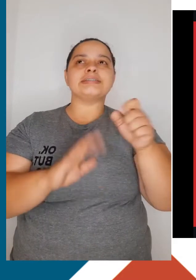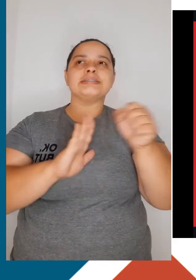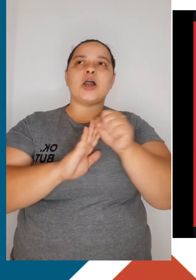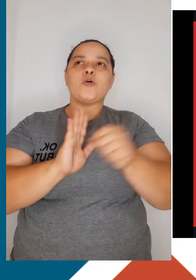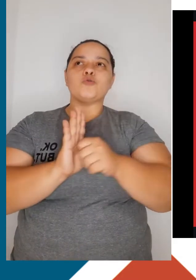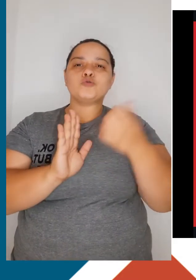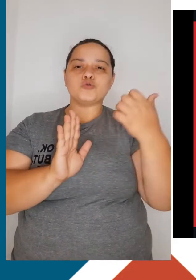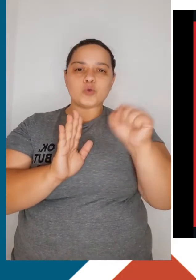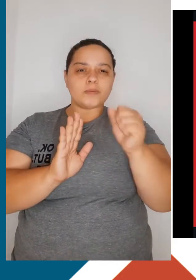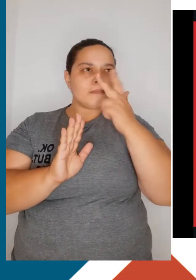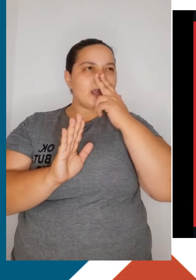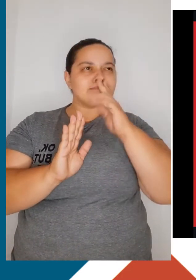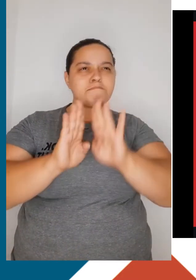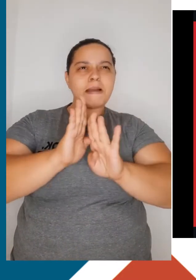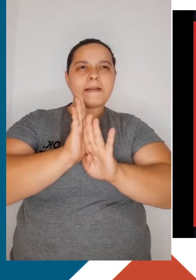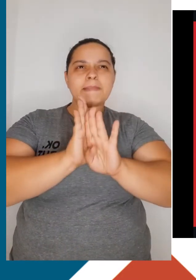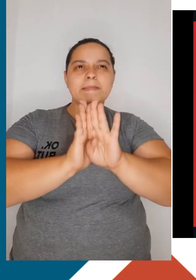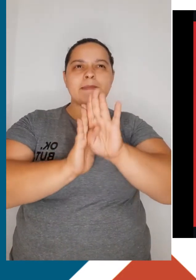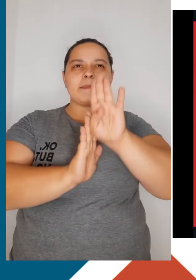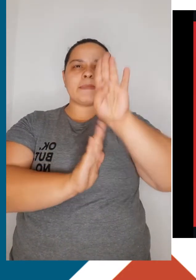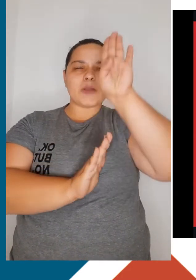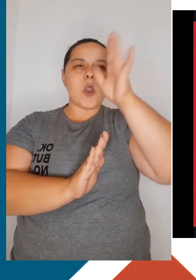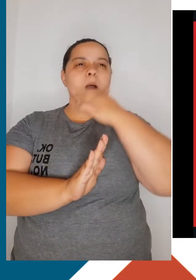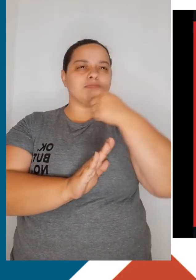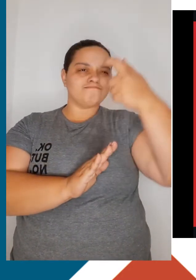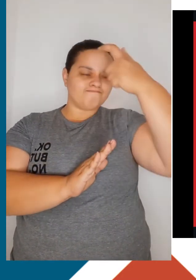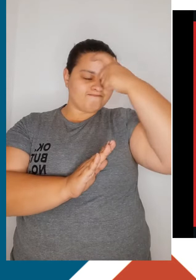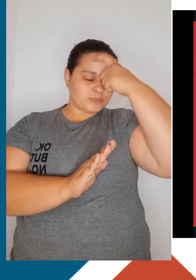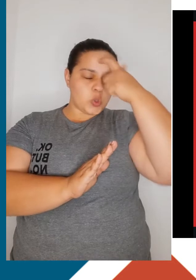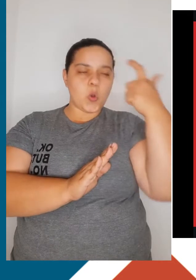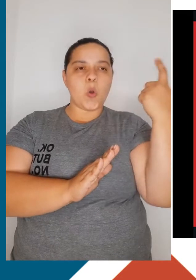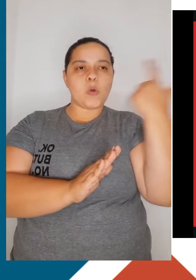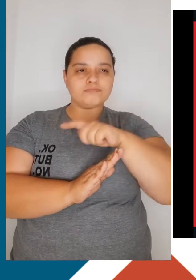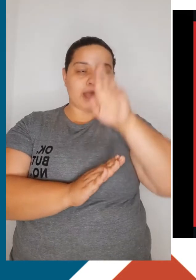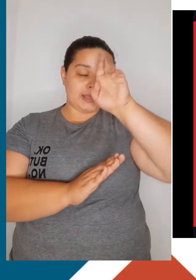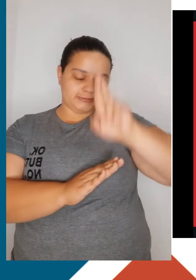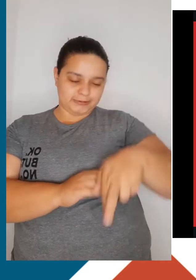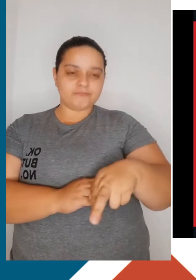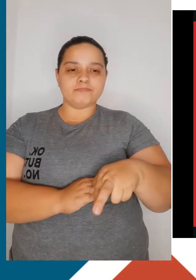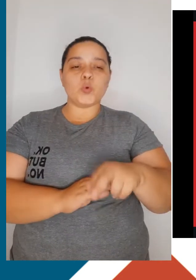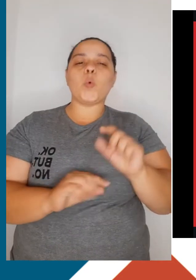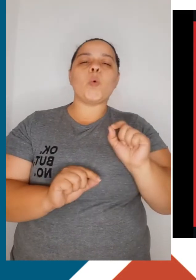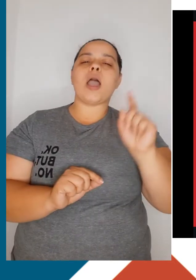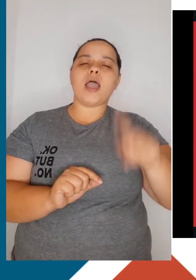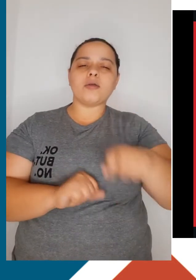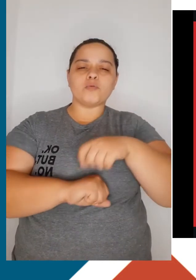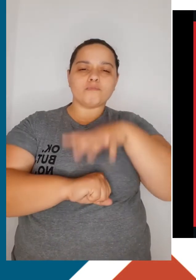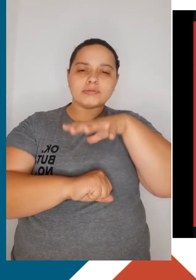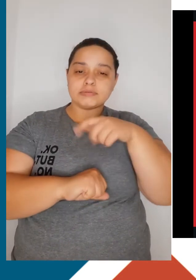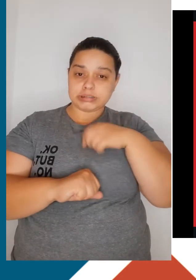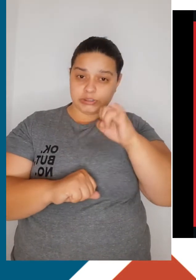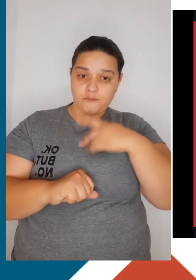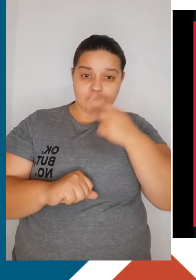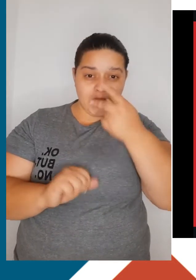XVIII foi o ápice da maturidade intelectual e racional do homem. Mas o que foi o iluminismo? Se a gente pensar